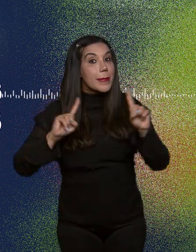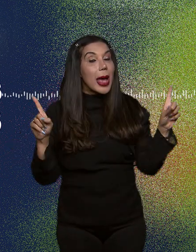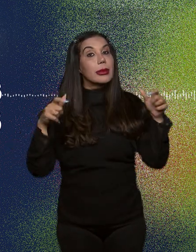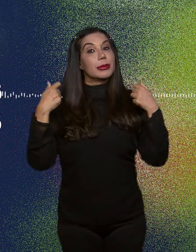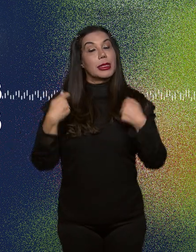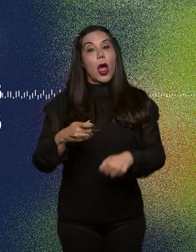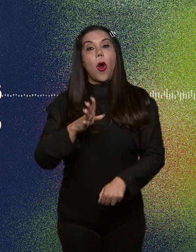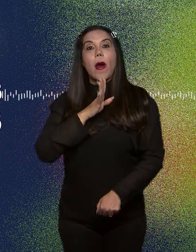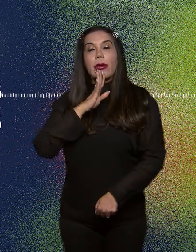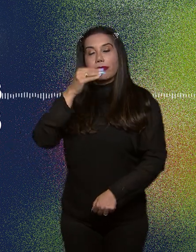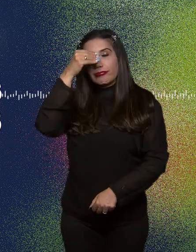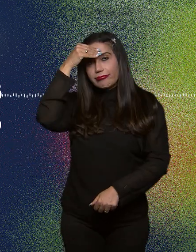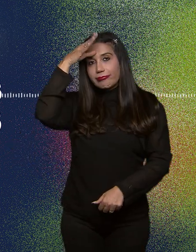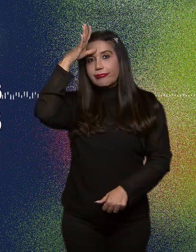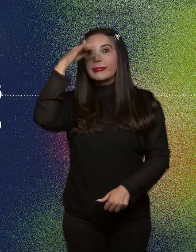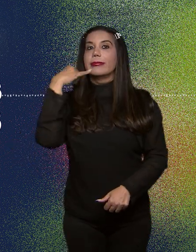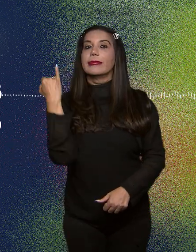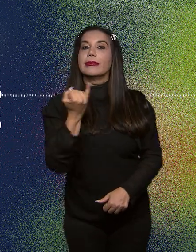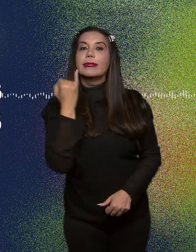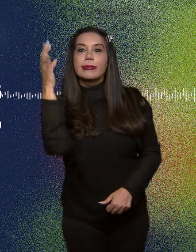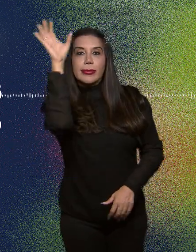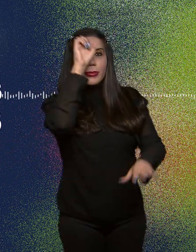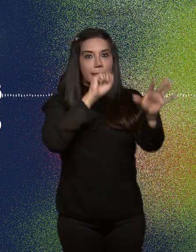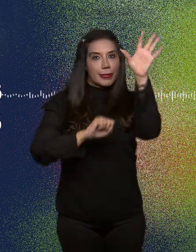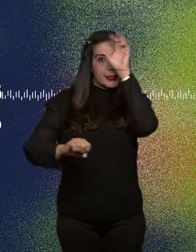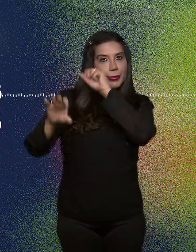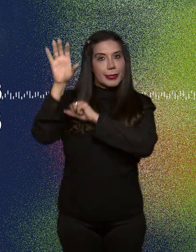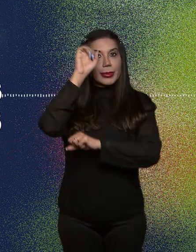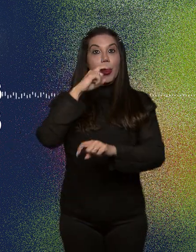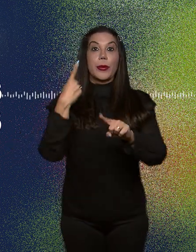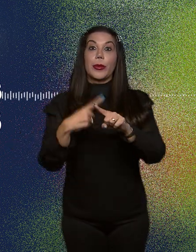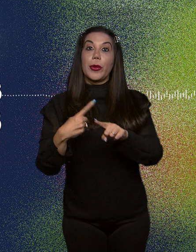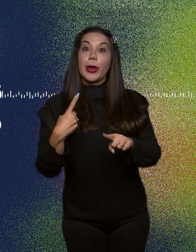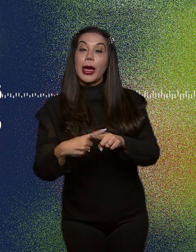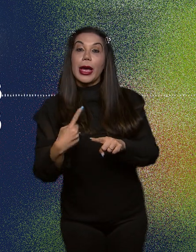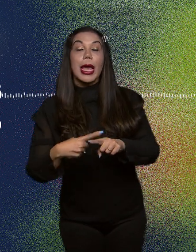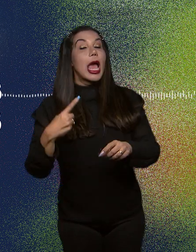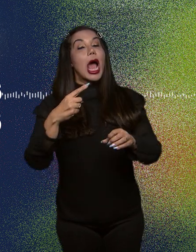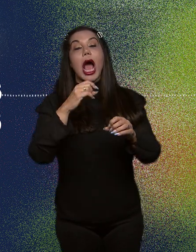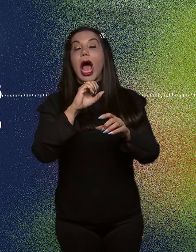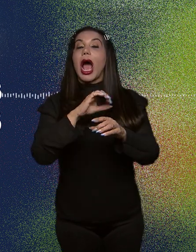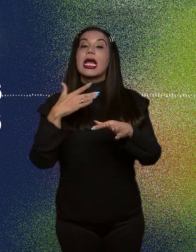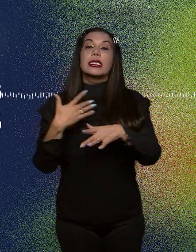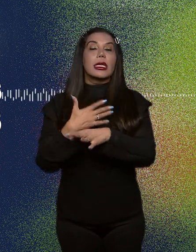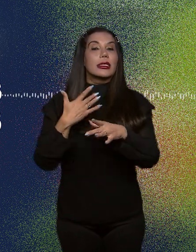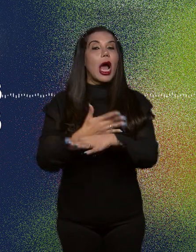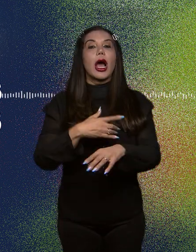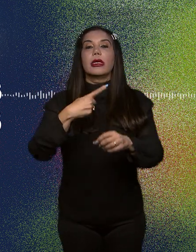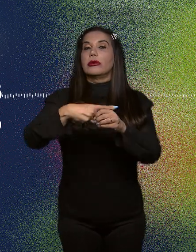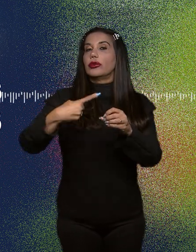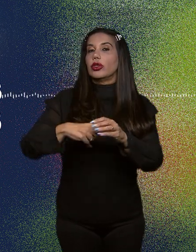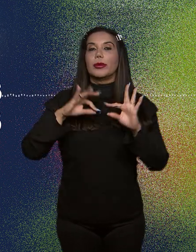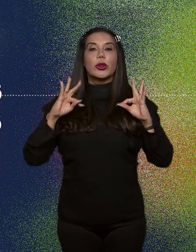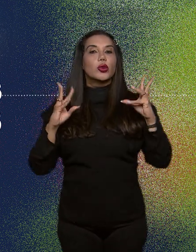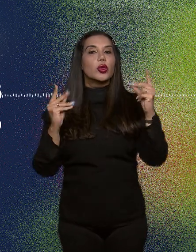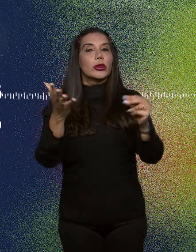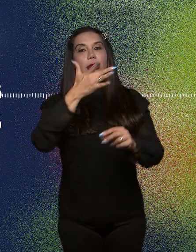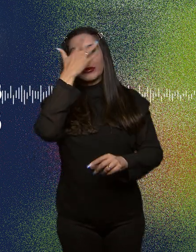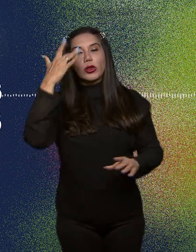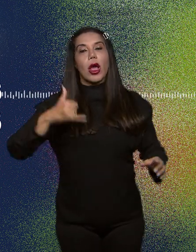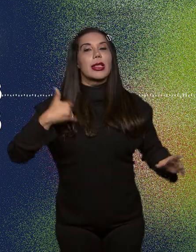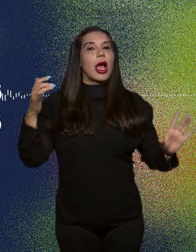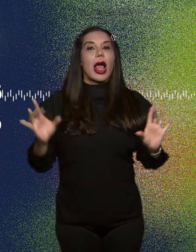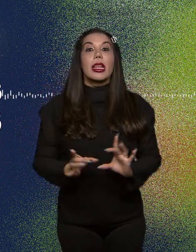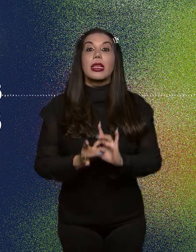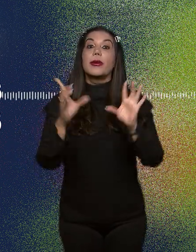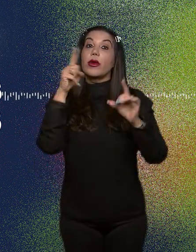precisa saber do assunto desde cedo sim. Afinal, a cidade tem que ser para todas as pessoas, independentemente da idade. E